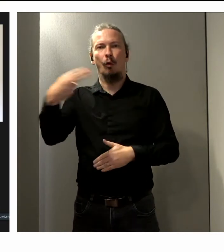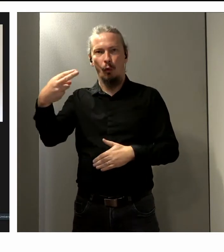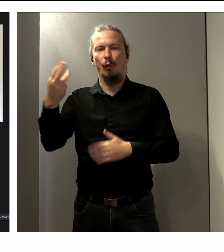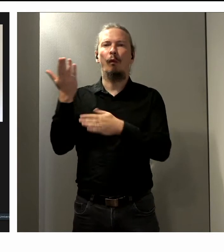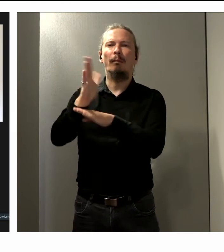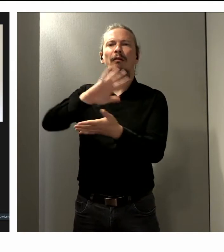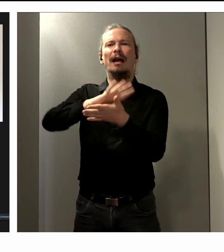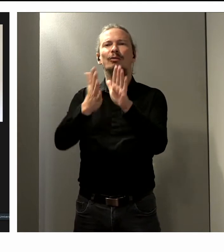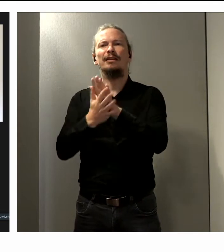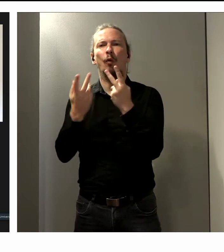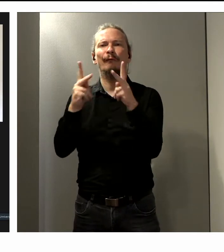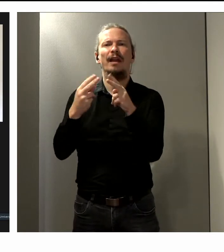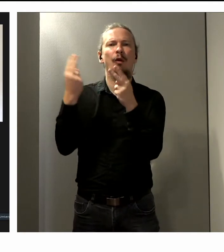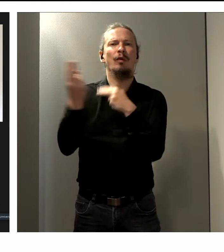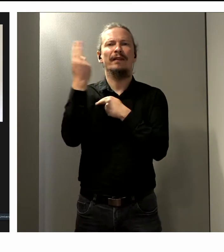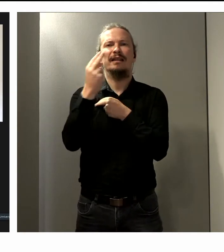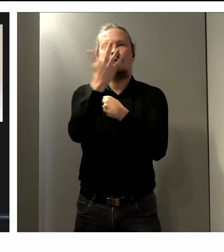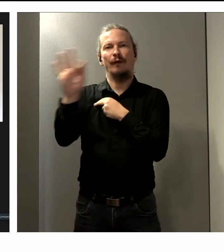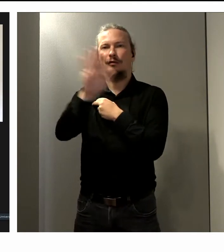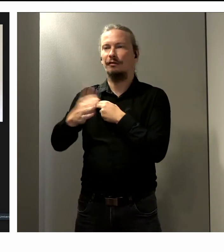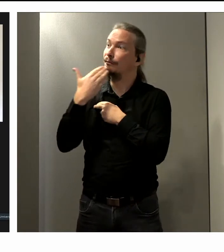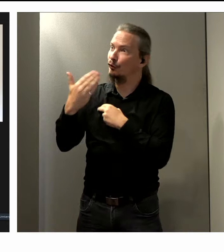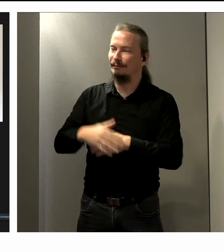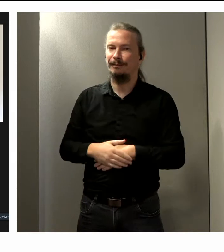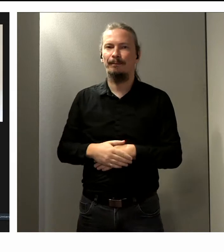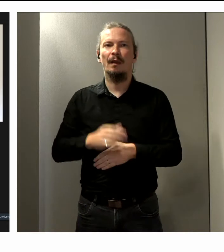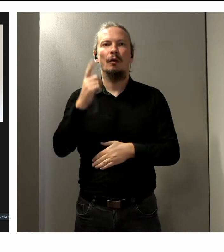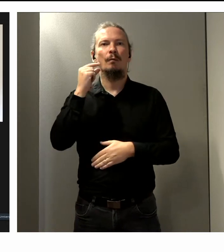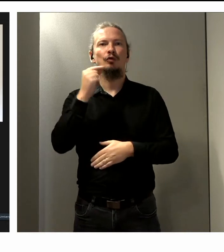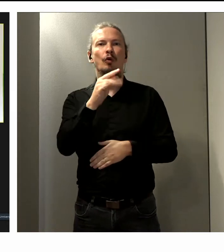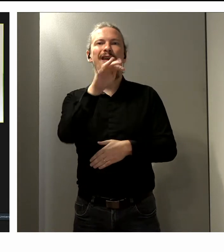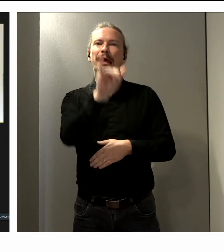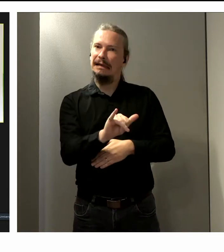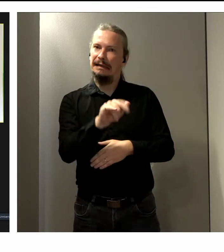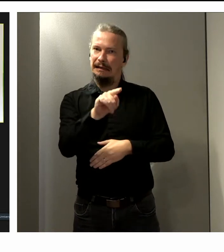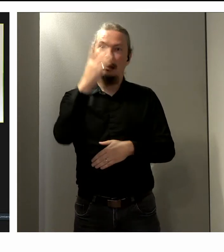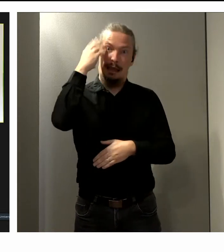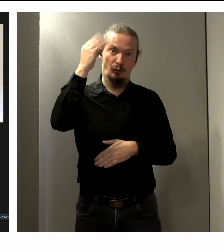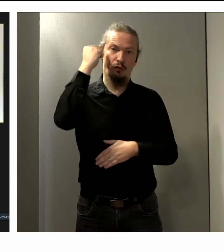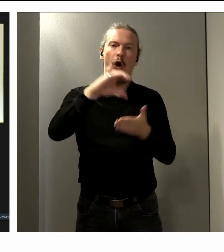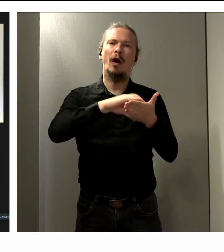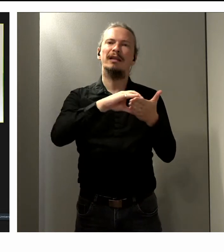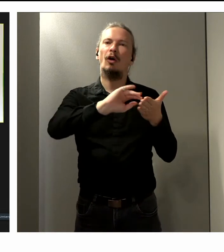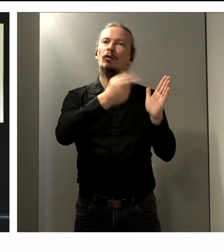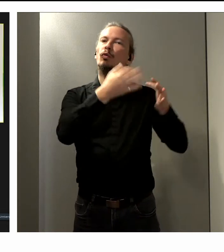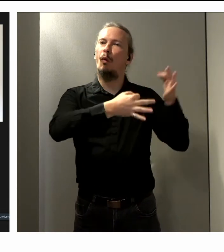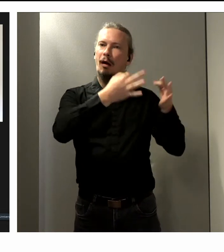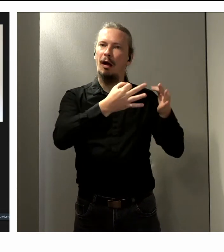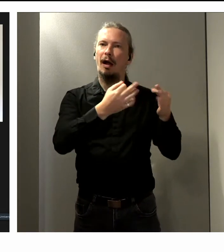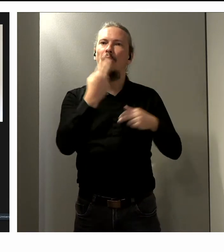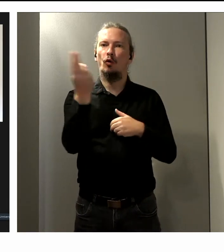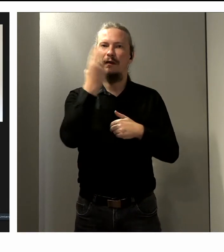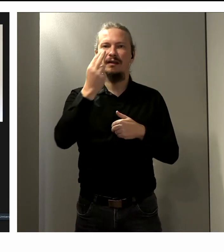représentante de l'Association des villes universitaires de France. Bonjour à vous. Julien Thierry, Bonjour. vous êtes étudiant en licence de droit à l'Université